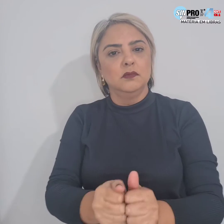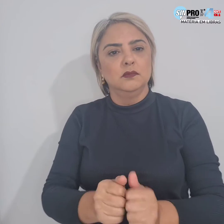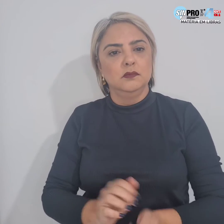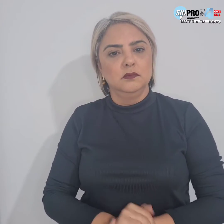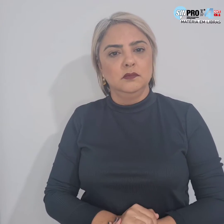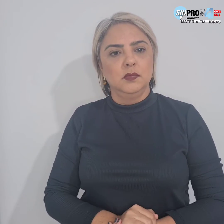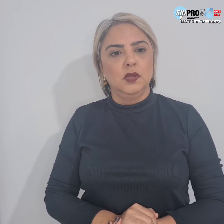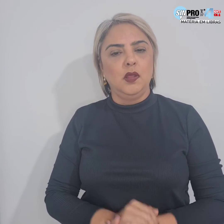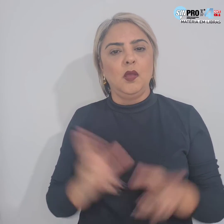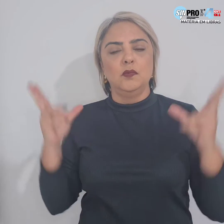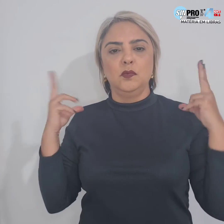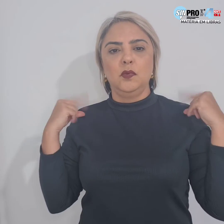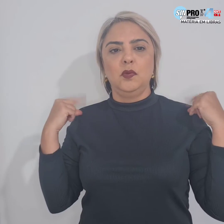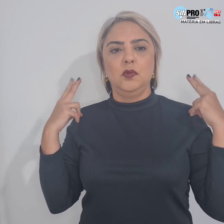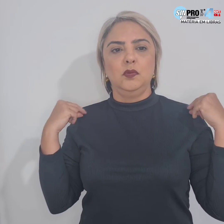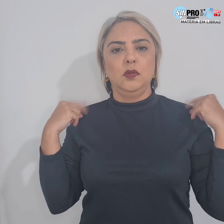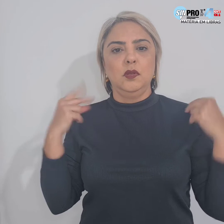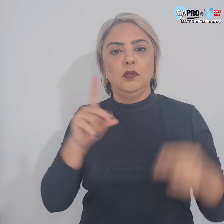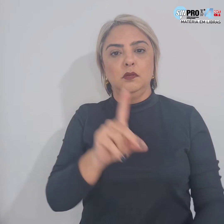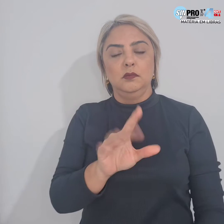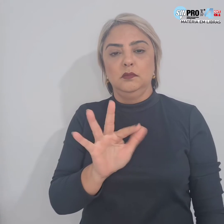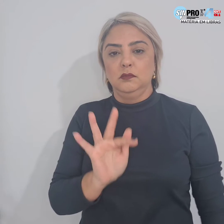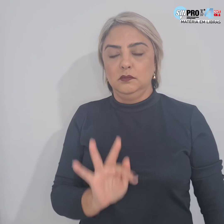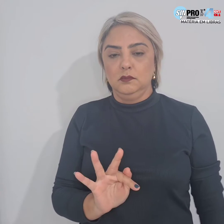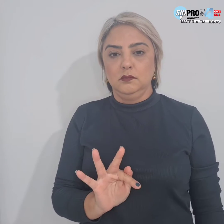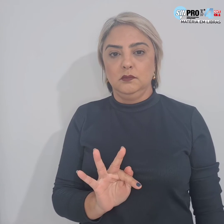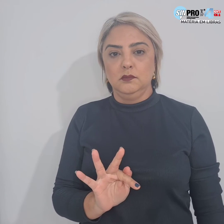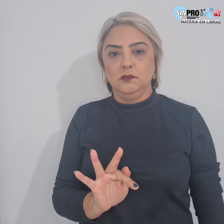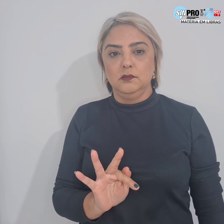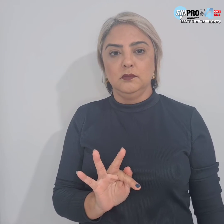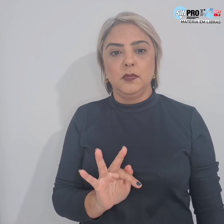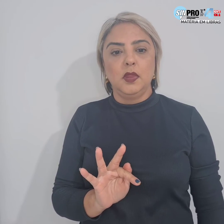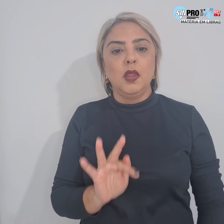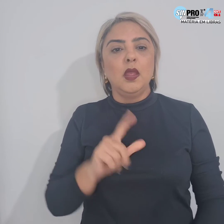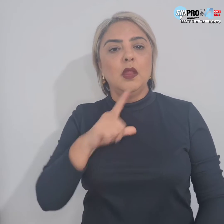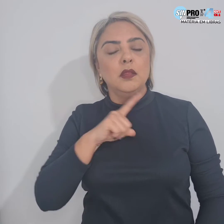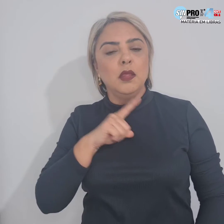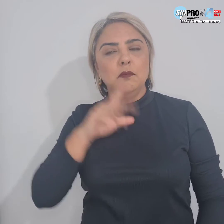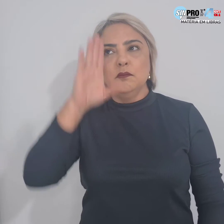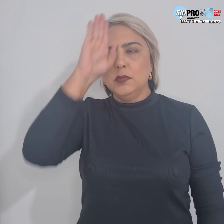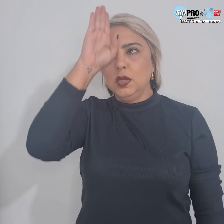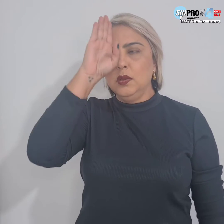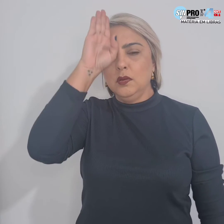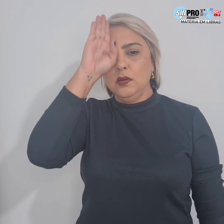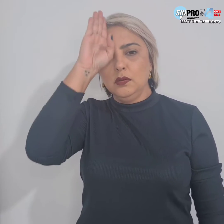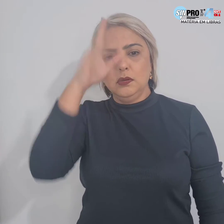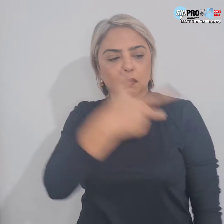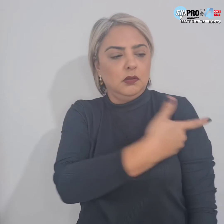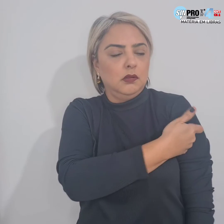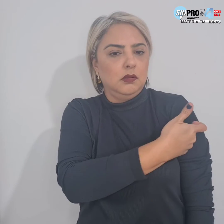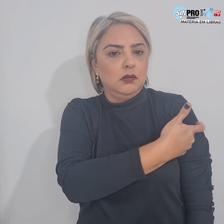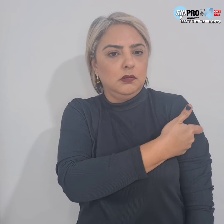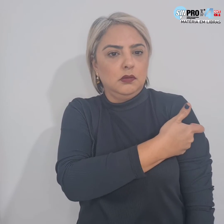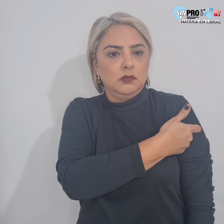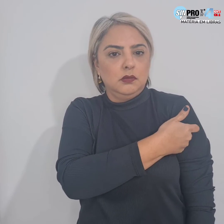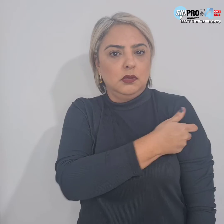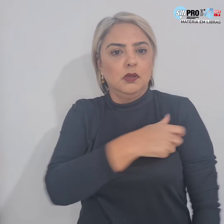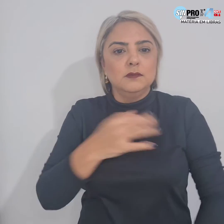Os rodoviários do Distrito Federal buscam prioridade na vacinação. Tentaram